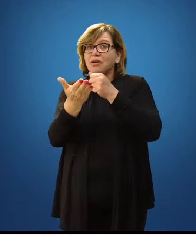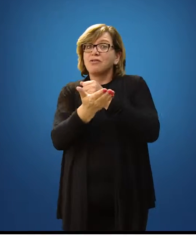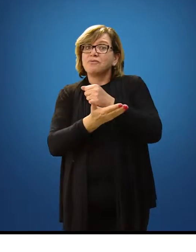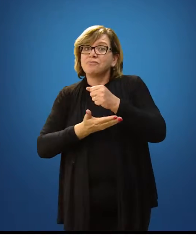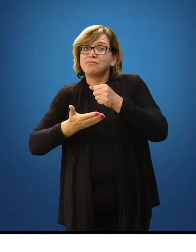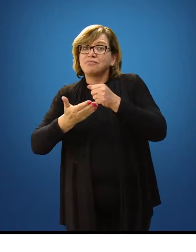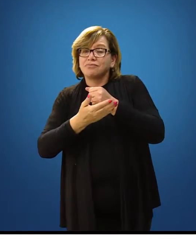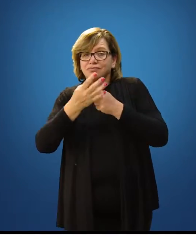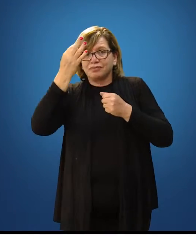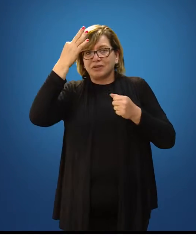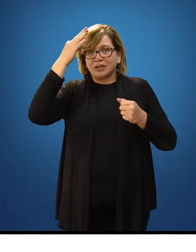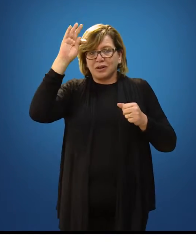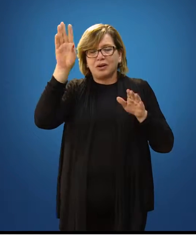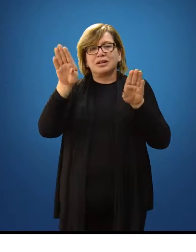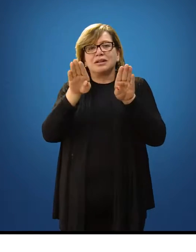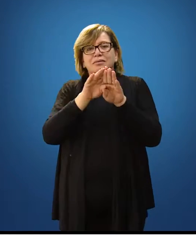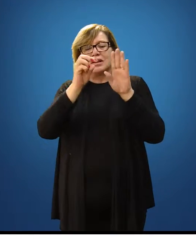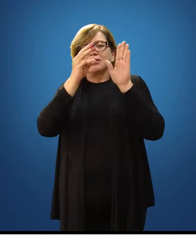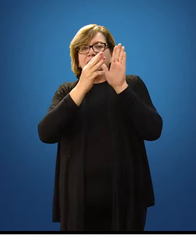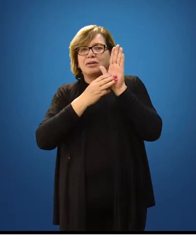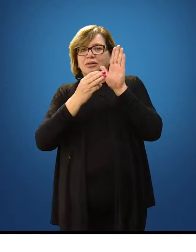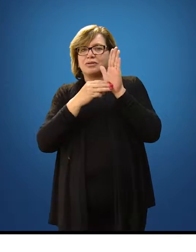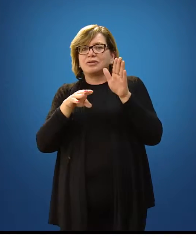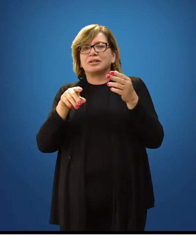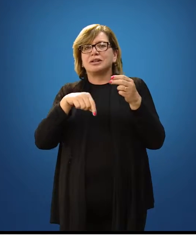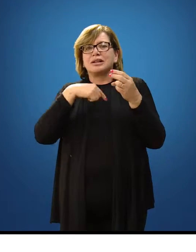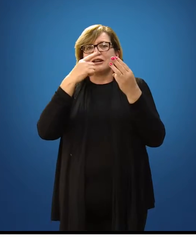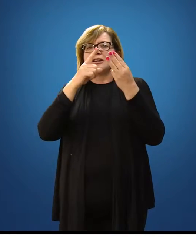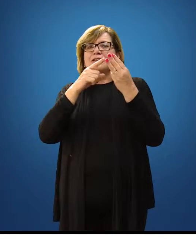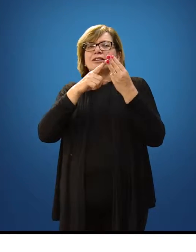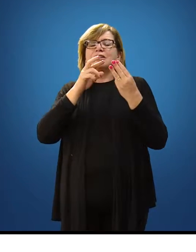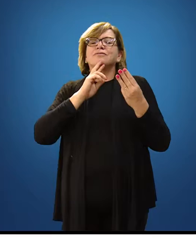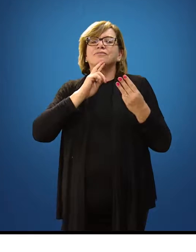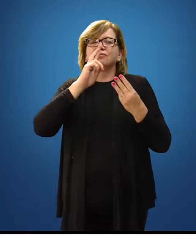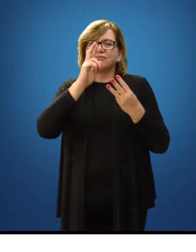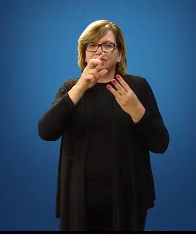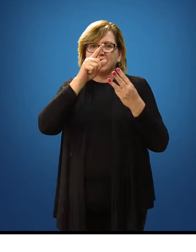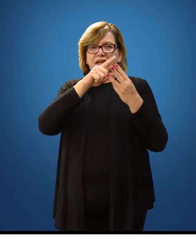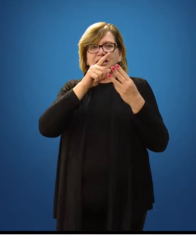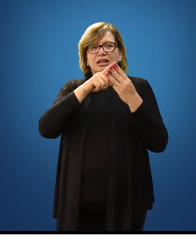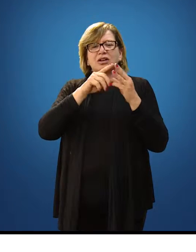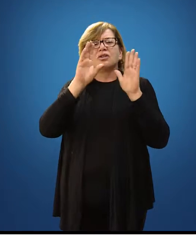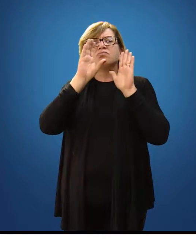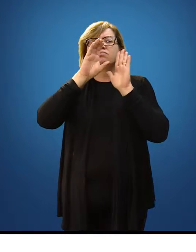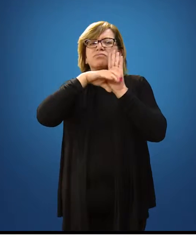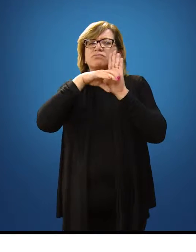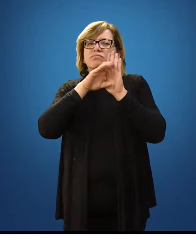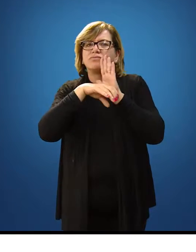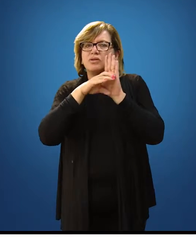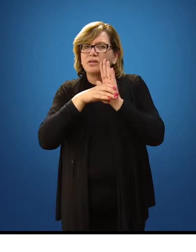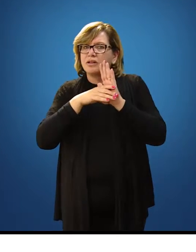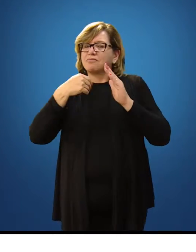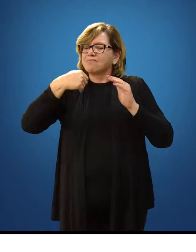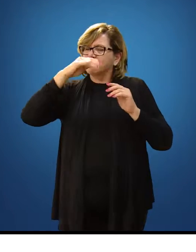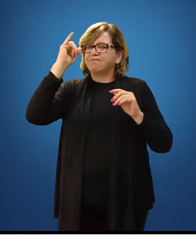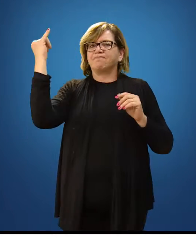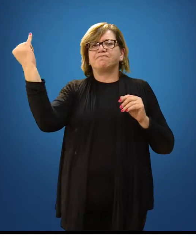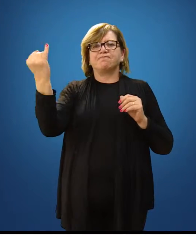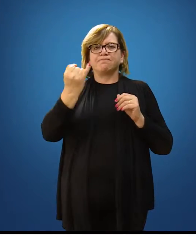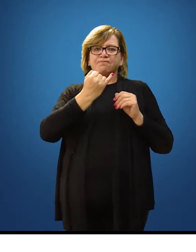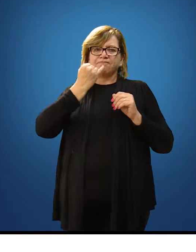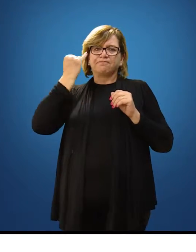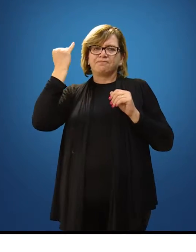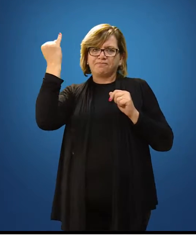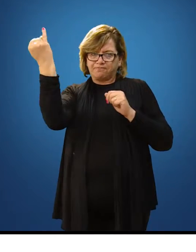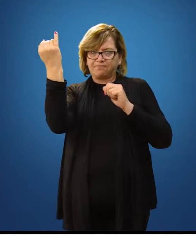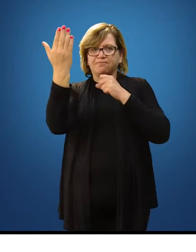e os resultados. Então, a fundamentação teórica, como a gente já viu, são os conceitos centrais que